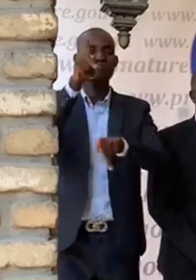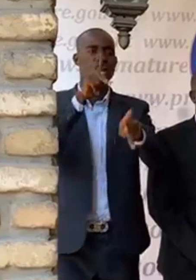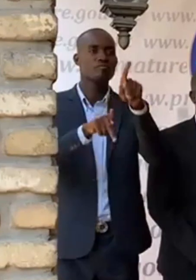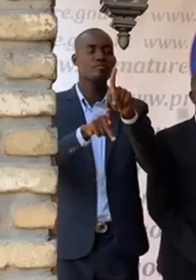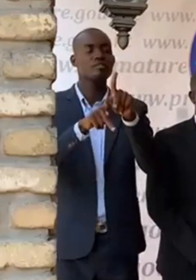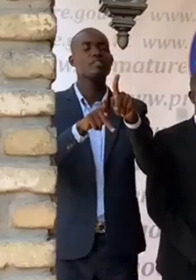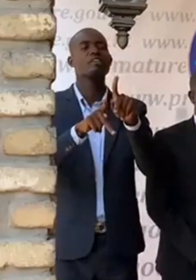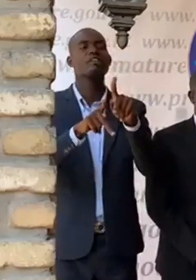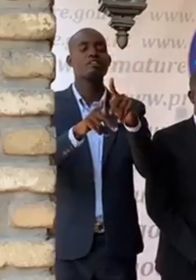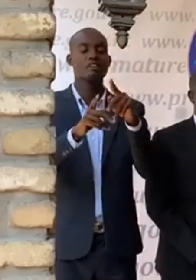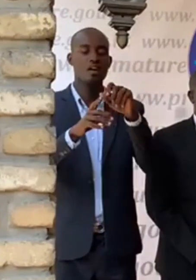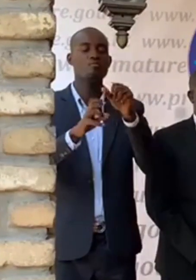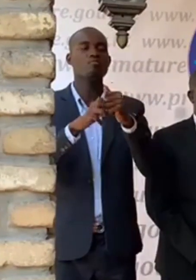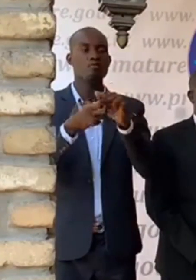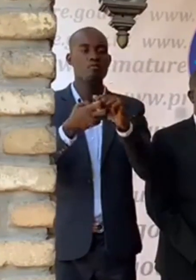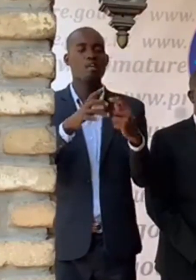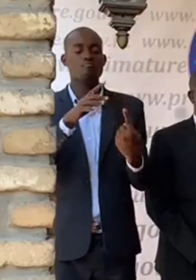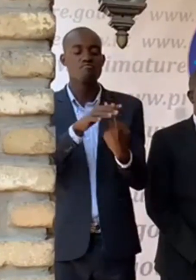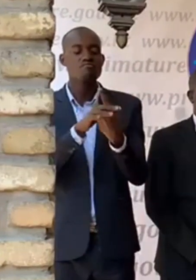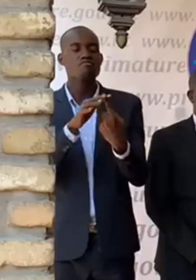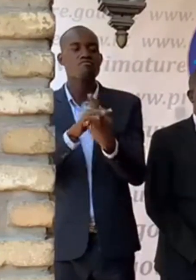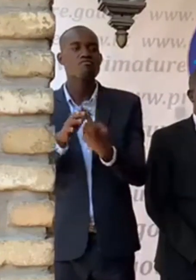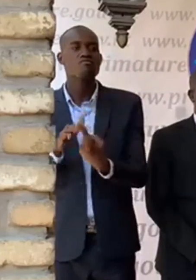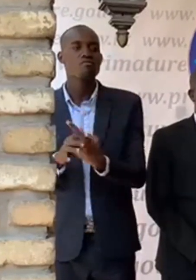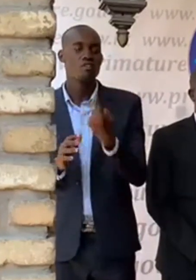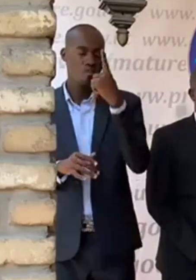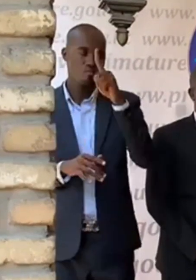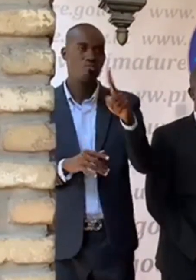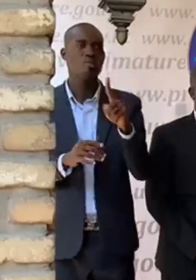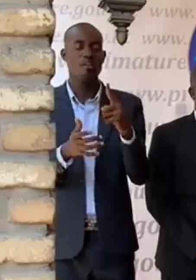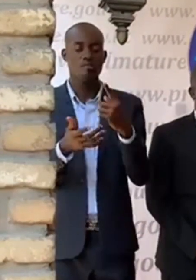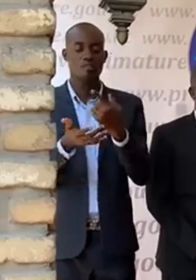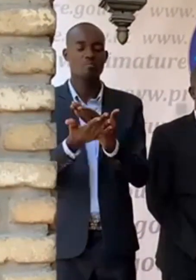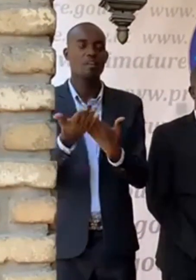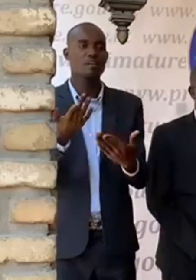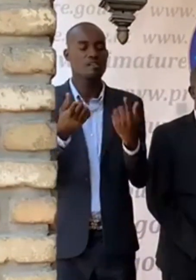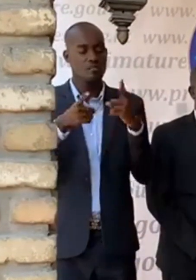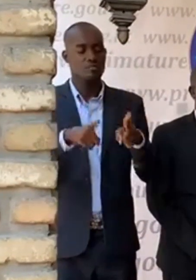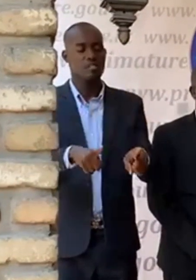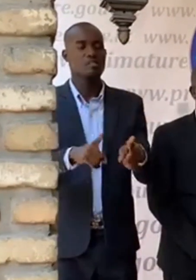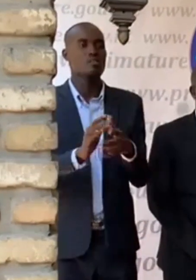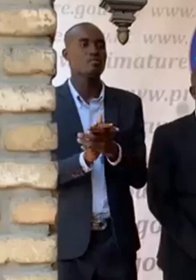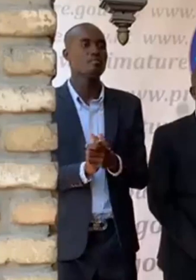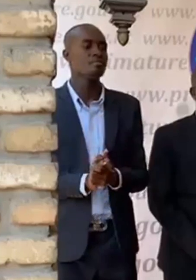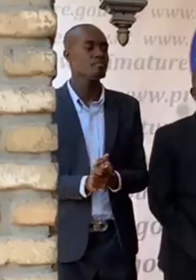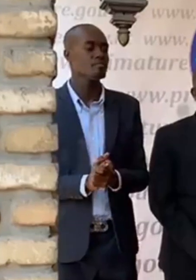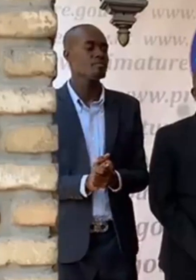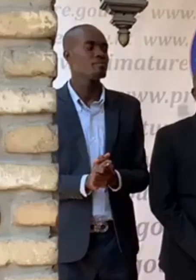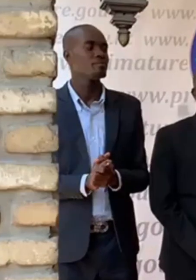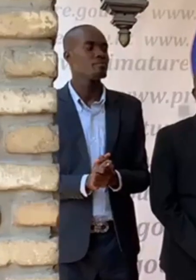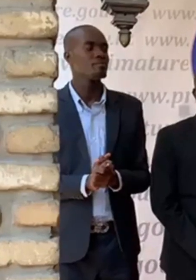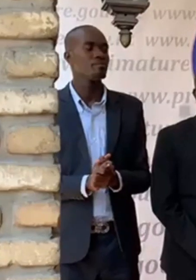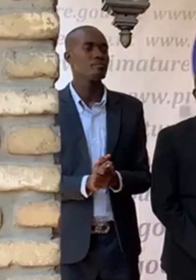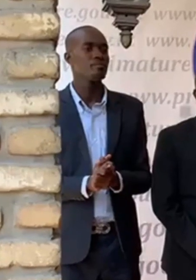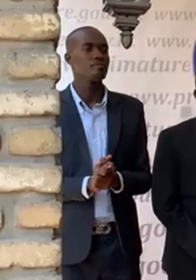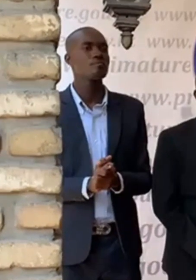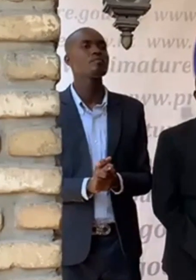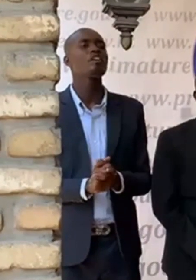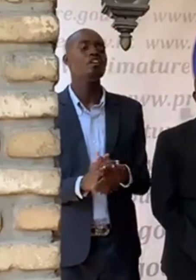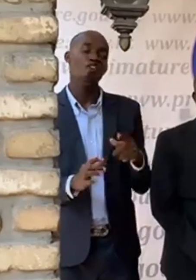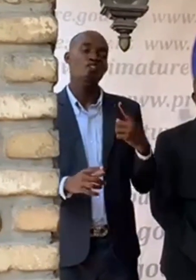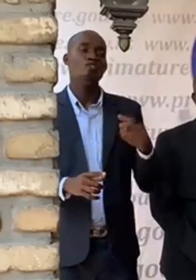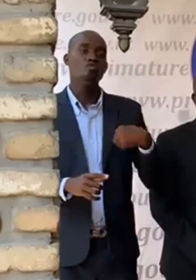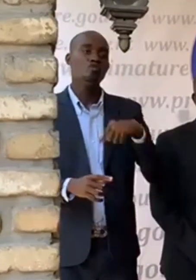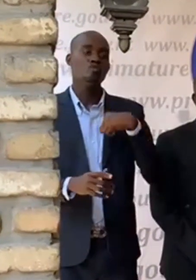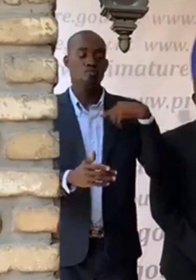Jean chemin développement et lui espérer tout Haïti jouen bon gens sécurité que lui-même li té